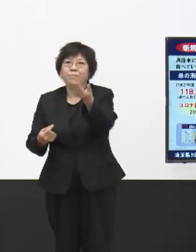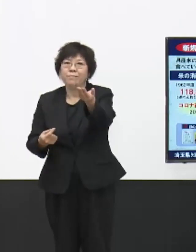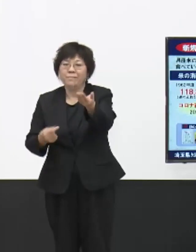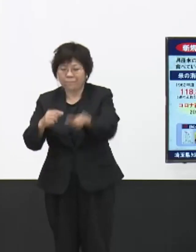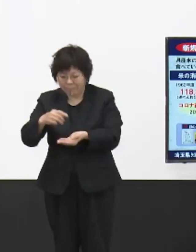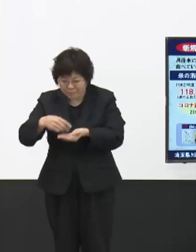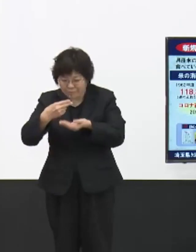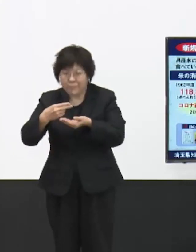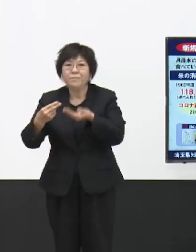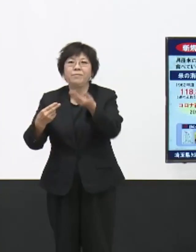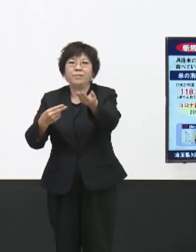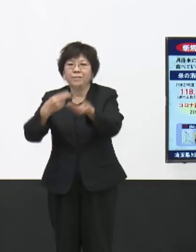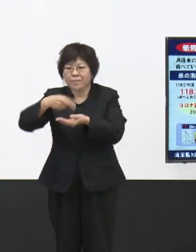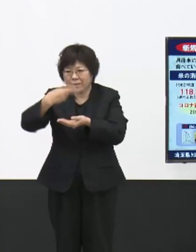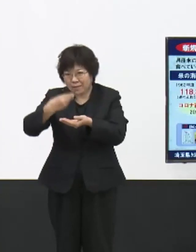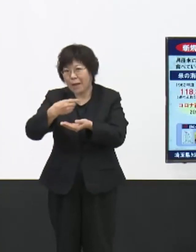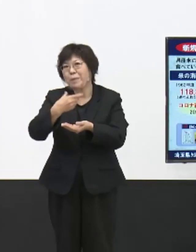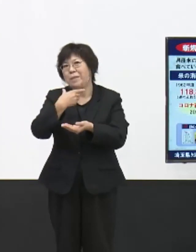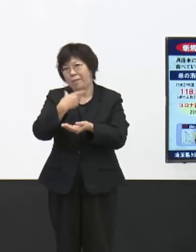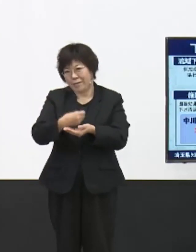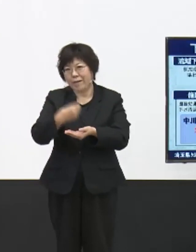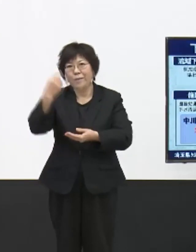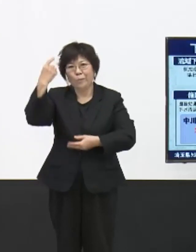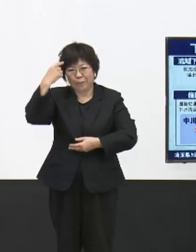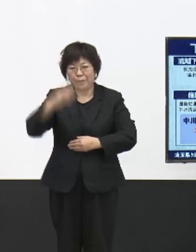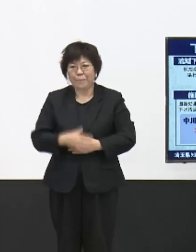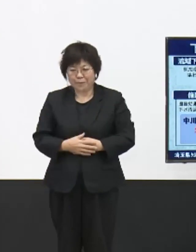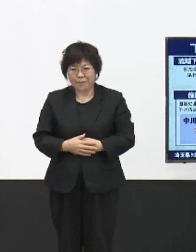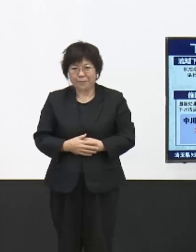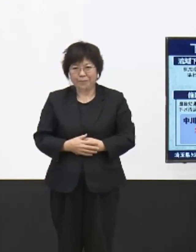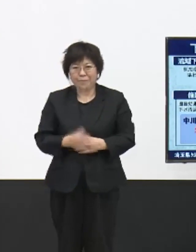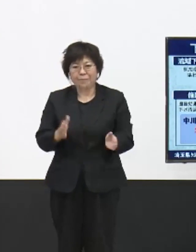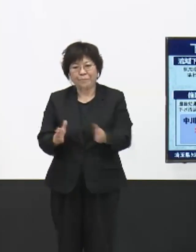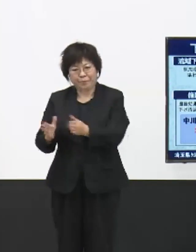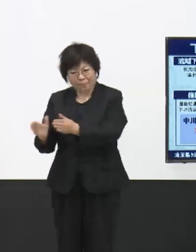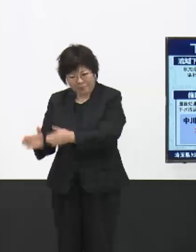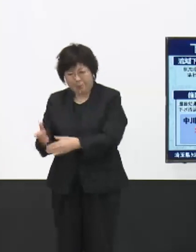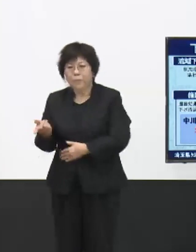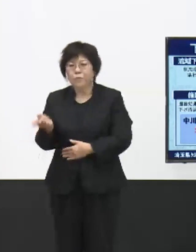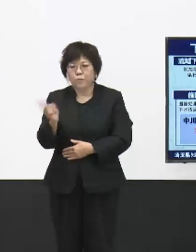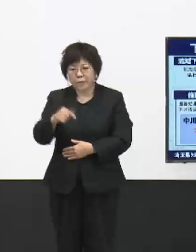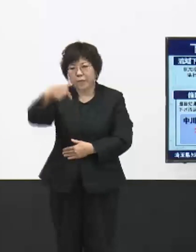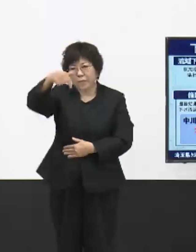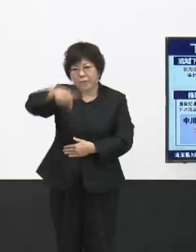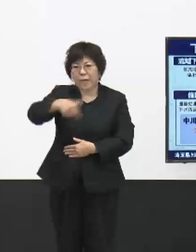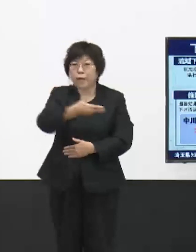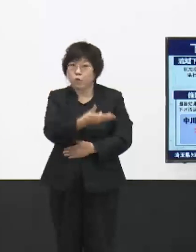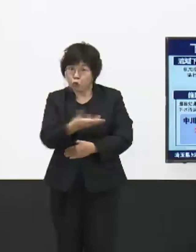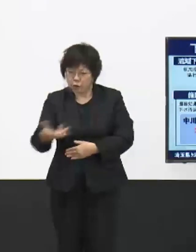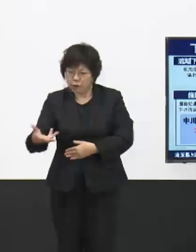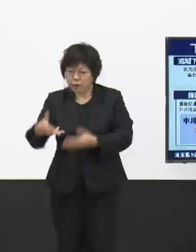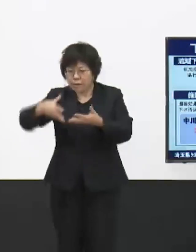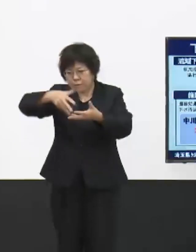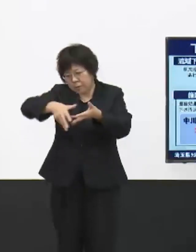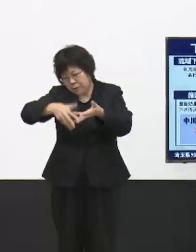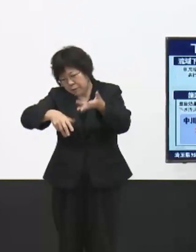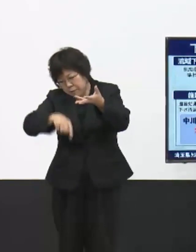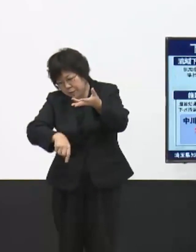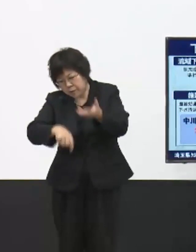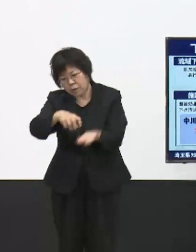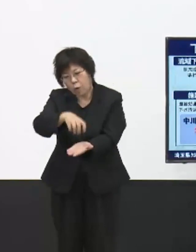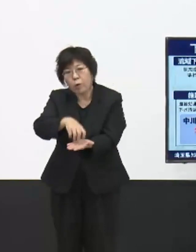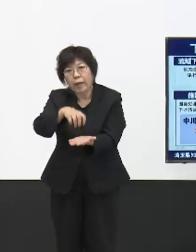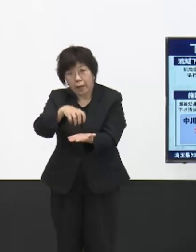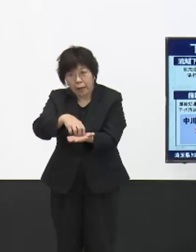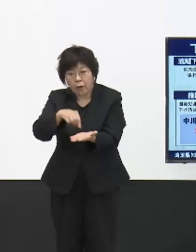米を食べていただきたいと思います。次に、下水汚泥でクリーンなエネルギーをについてであります。町を支える